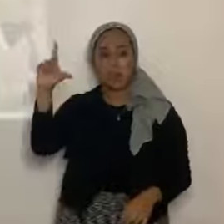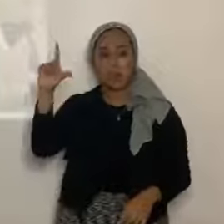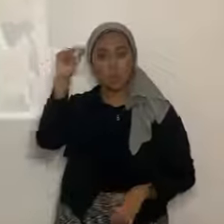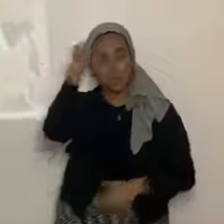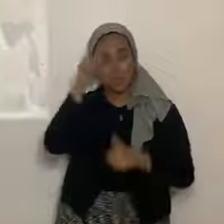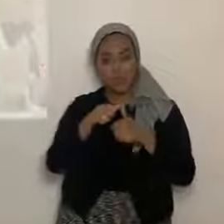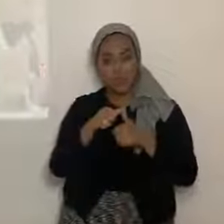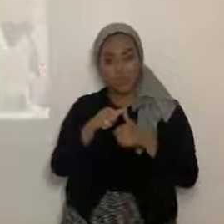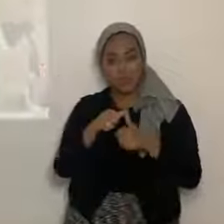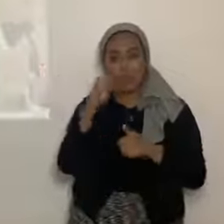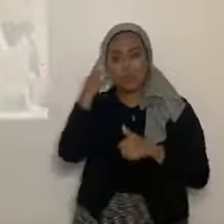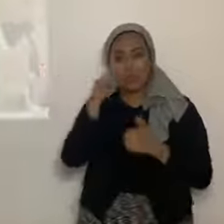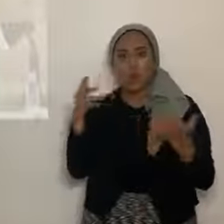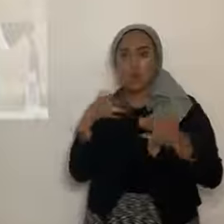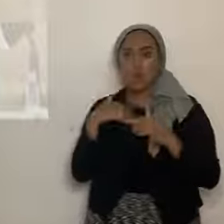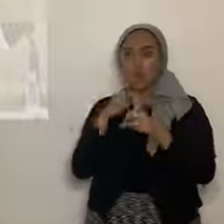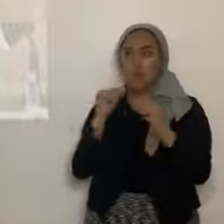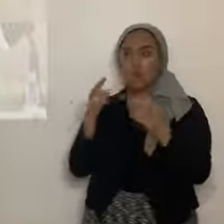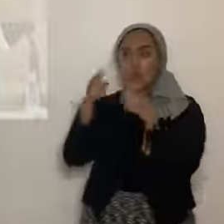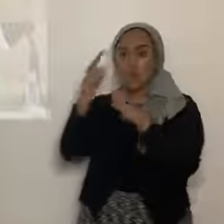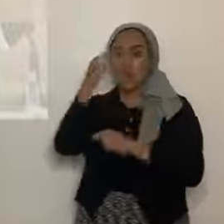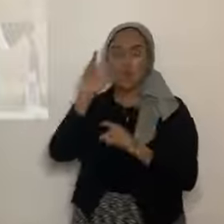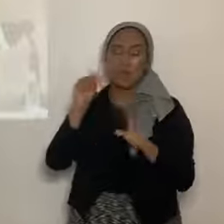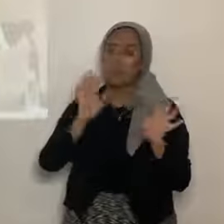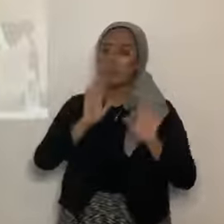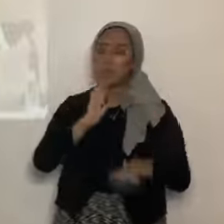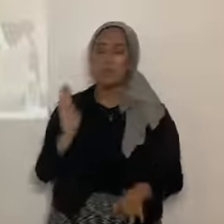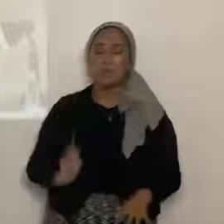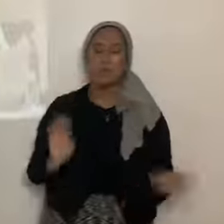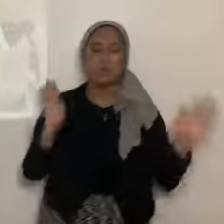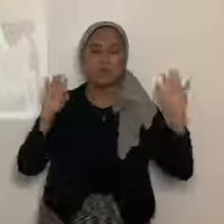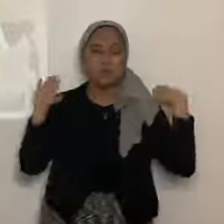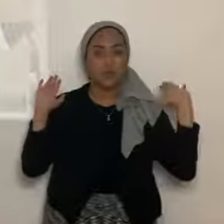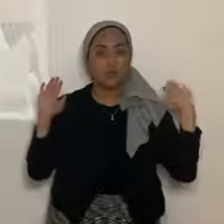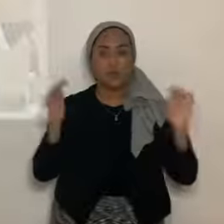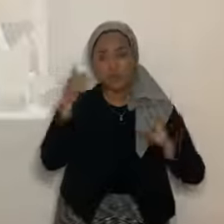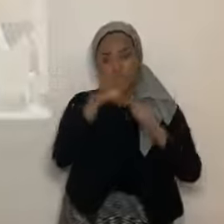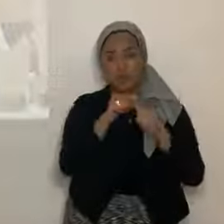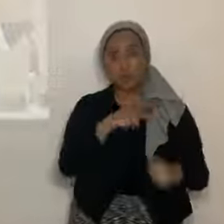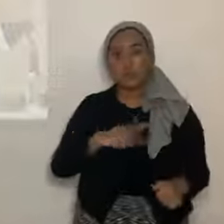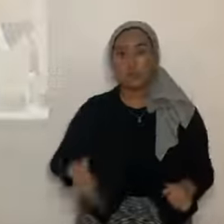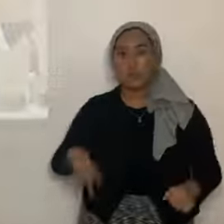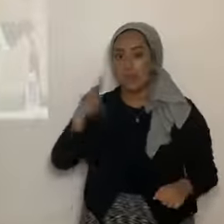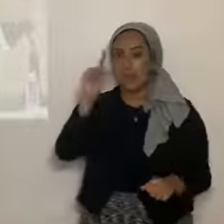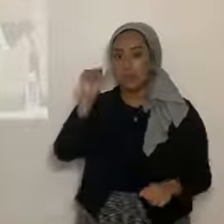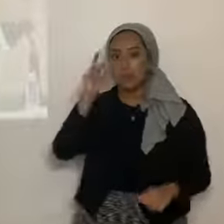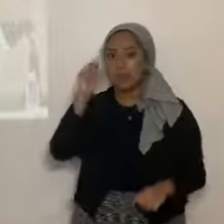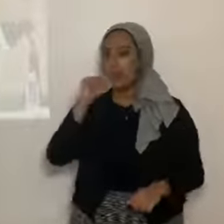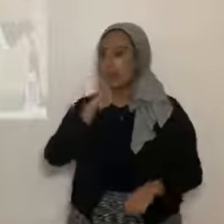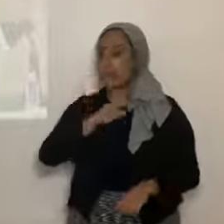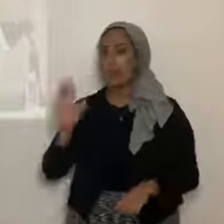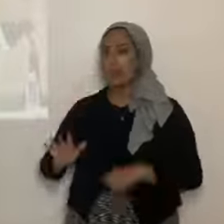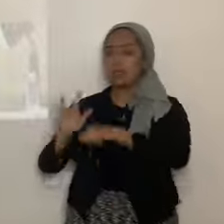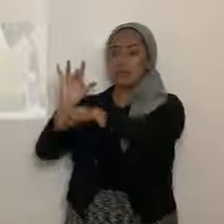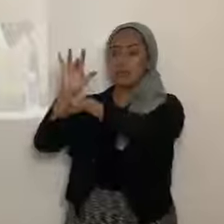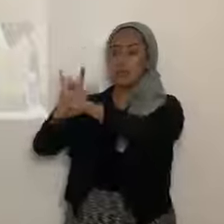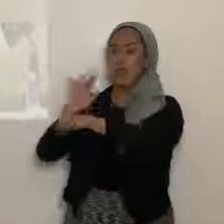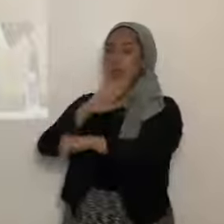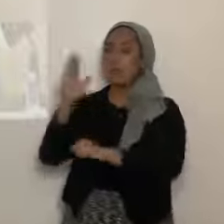¿Y para qué hablar de un ungido? Si se dan cuenta, el rey David no se atrevió ni a tocarle nada, solamente le cortó